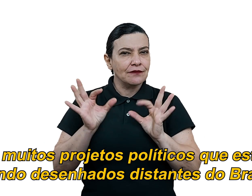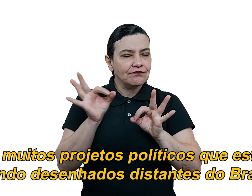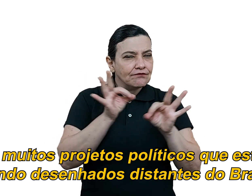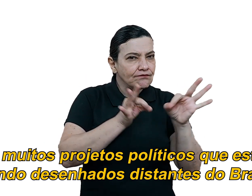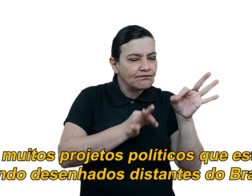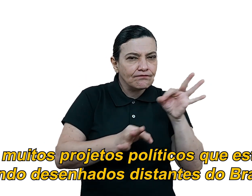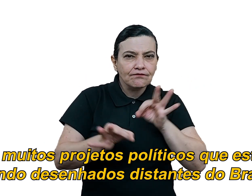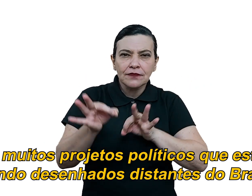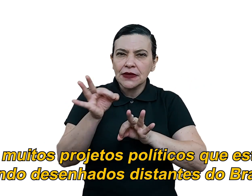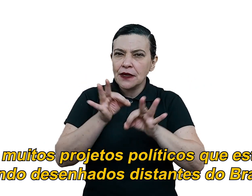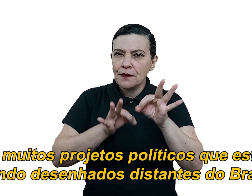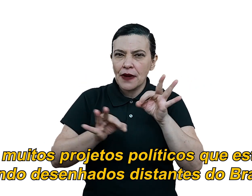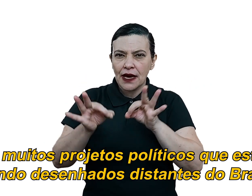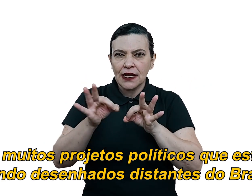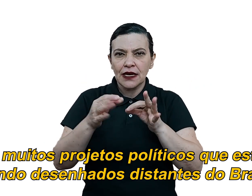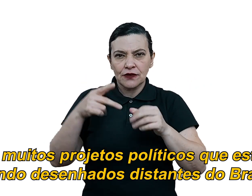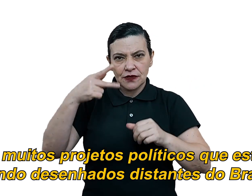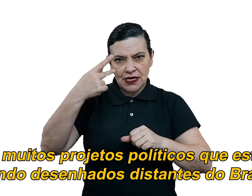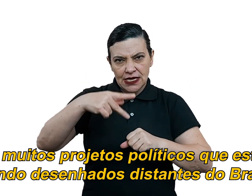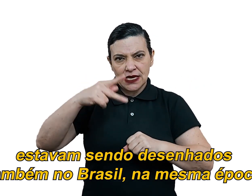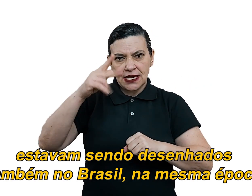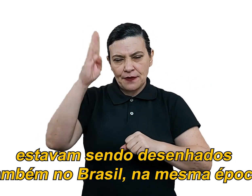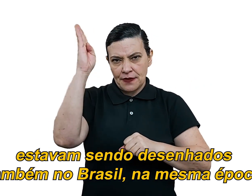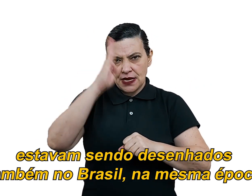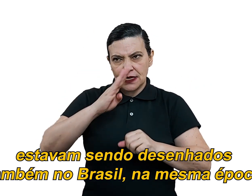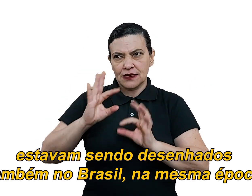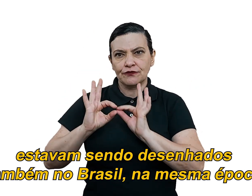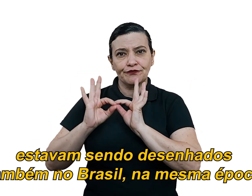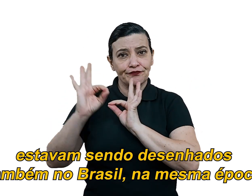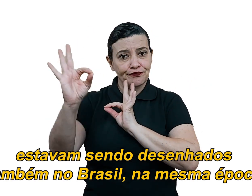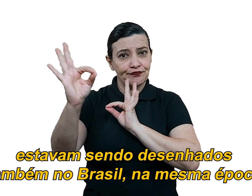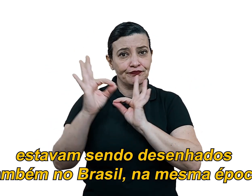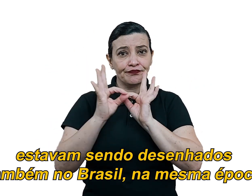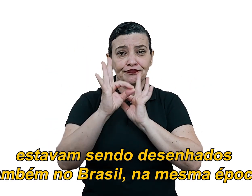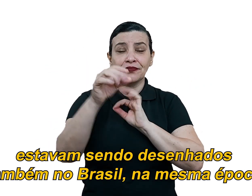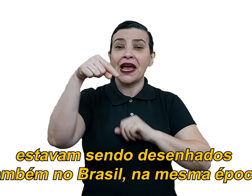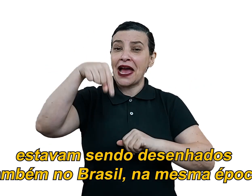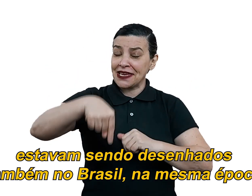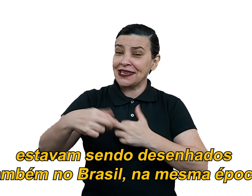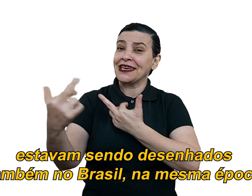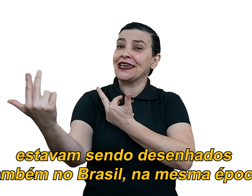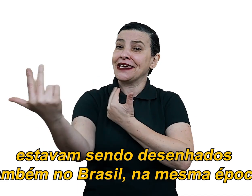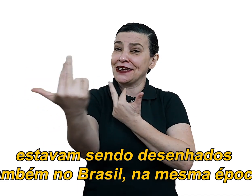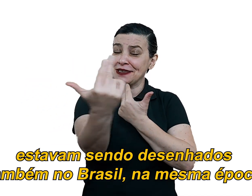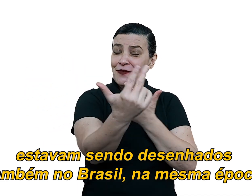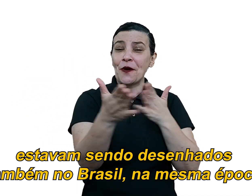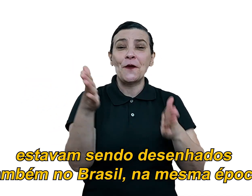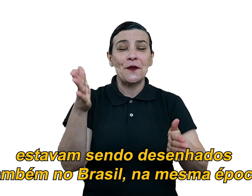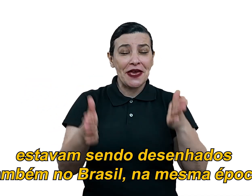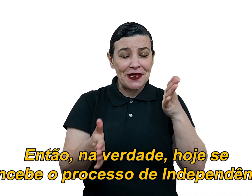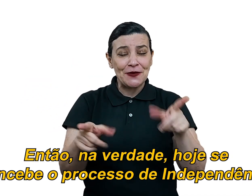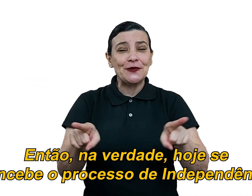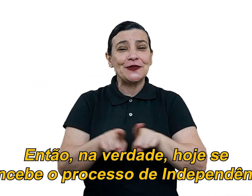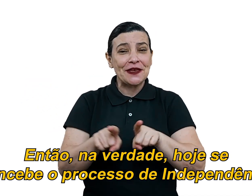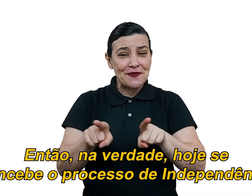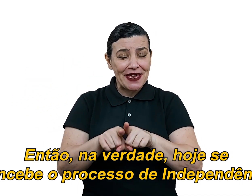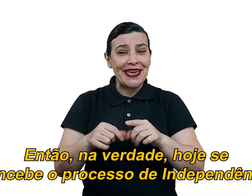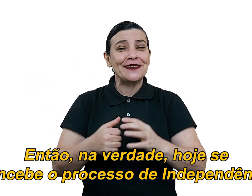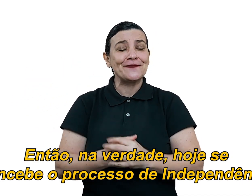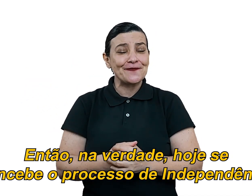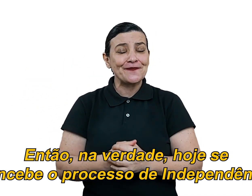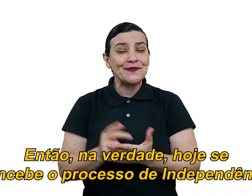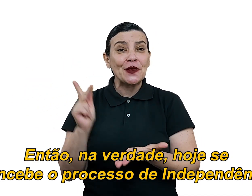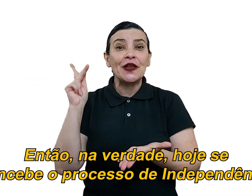sendo desenhados distantes do Brasil estavam sendo desenhados também no Brasil na mesma época.